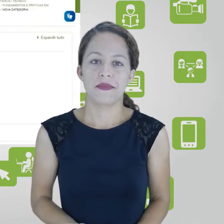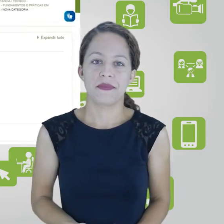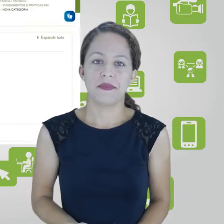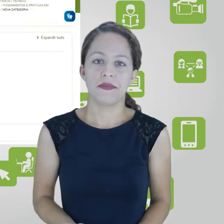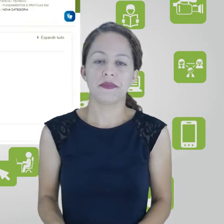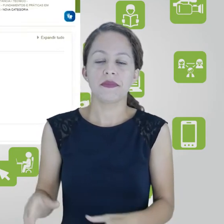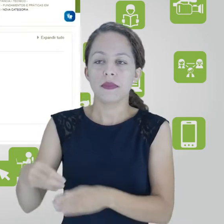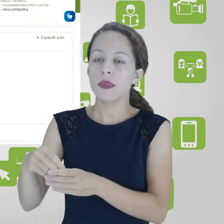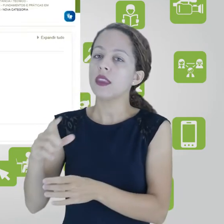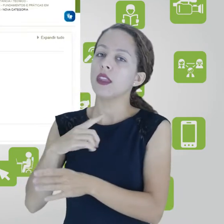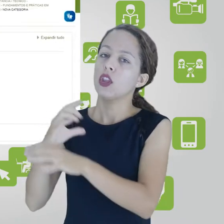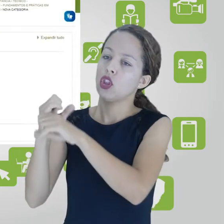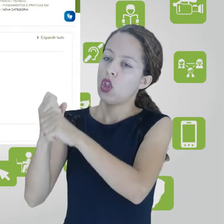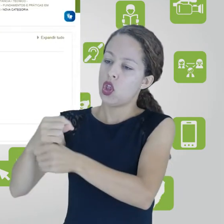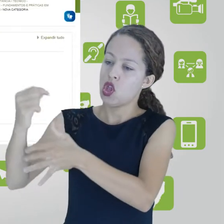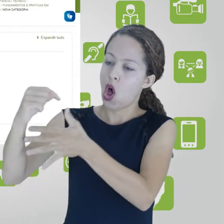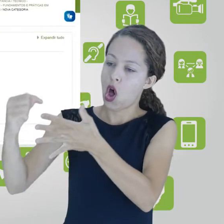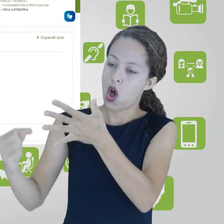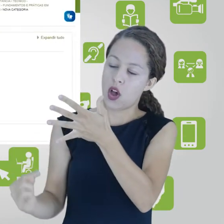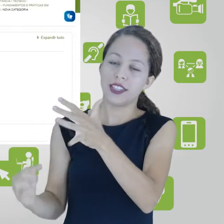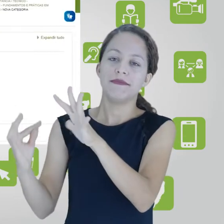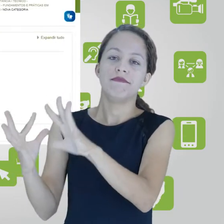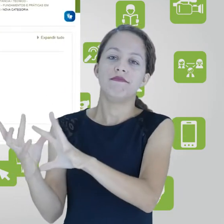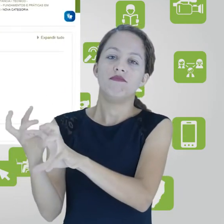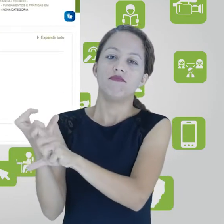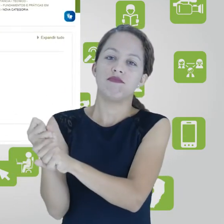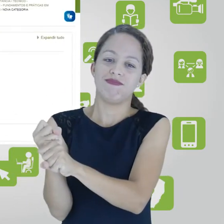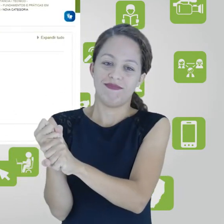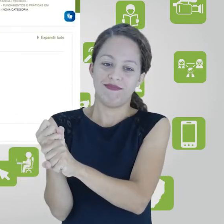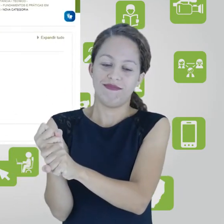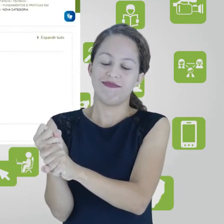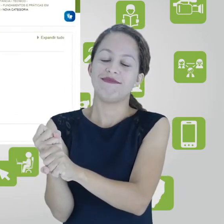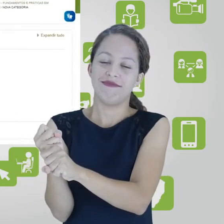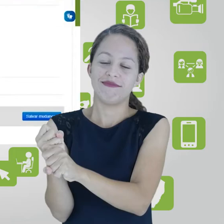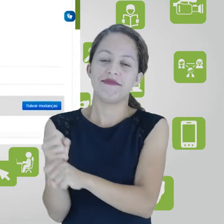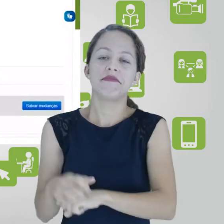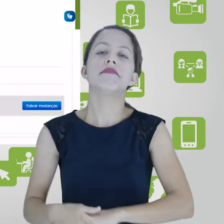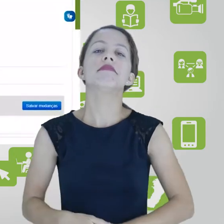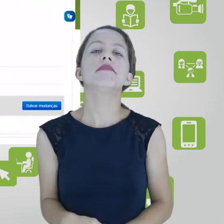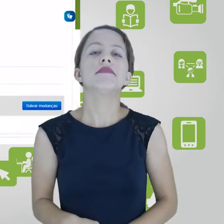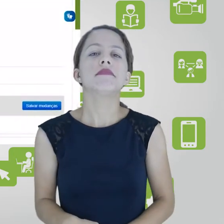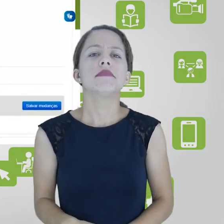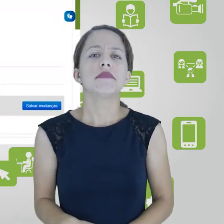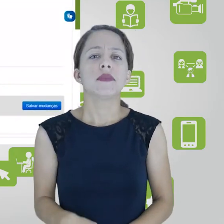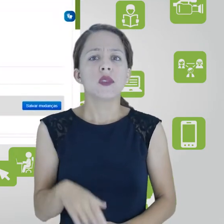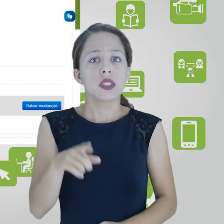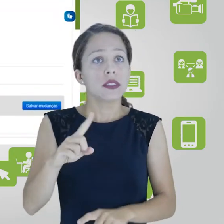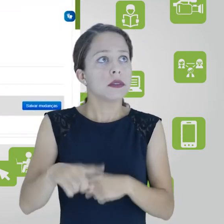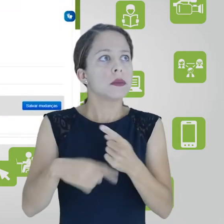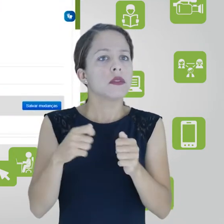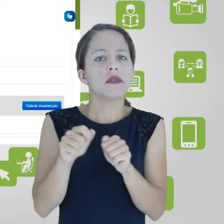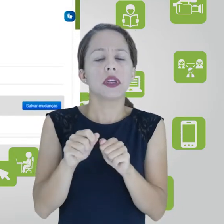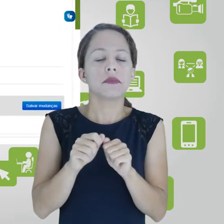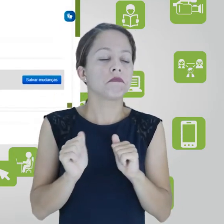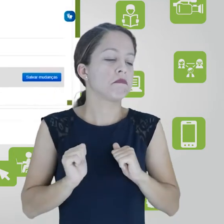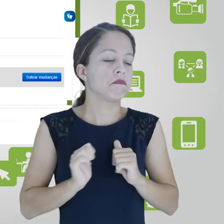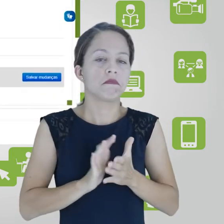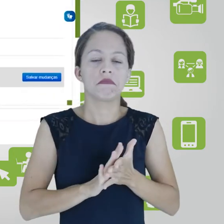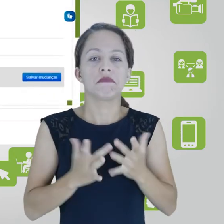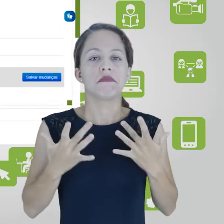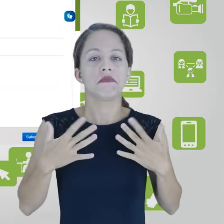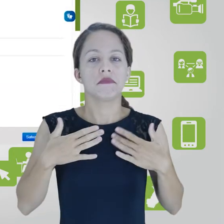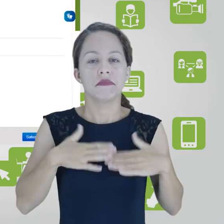Atividades A. Ele vai ser soma das notas. Então não precisa fazer mais nada.